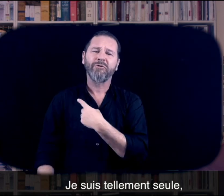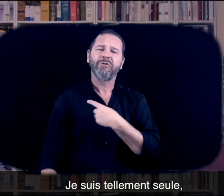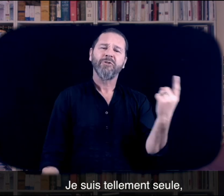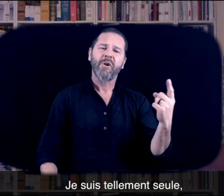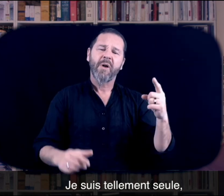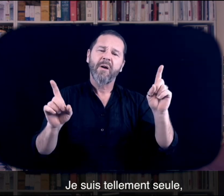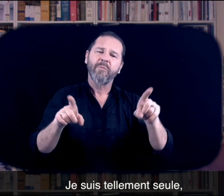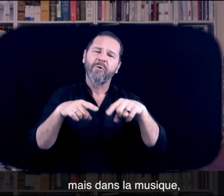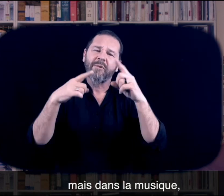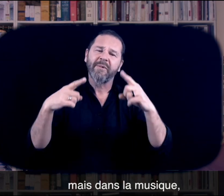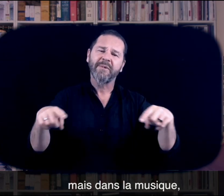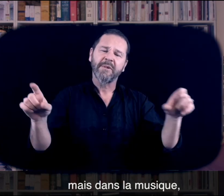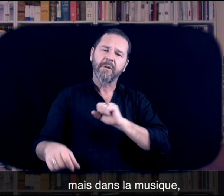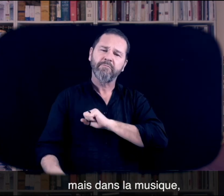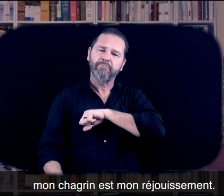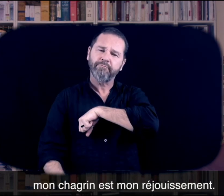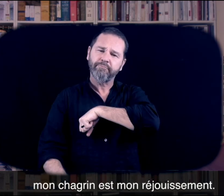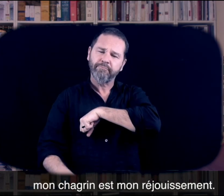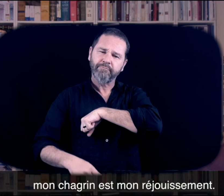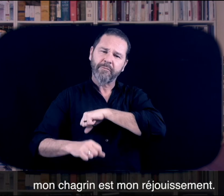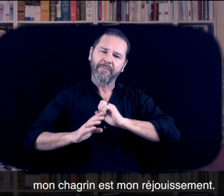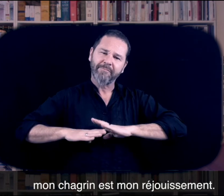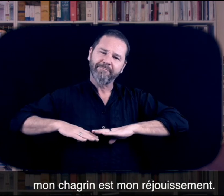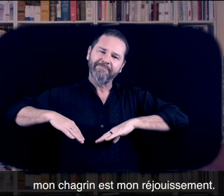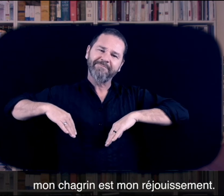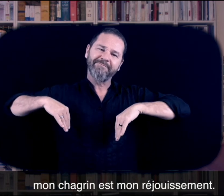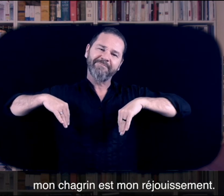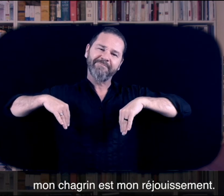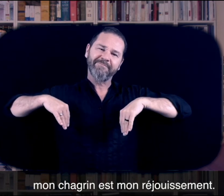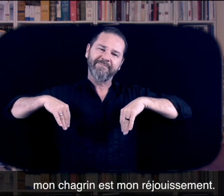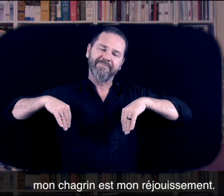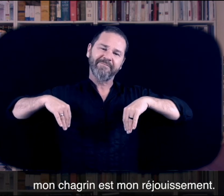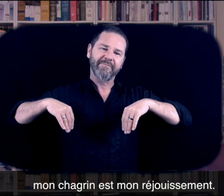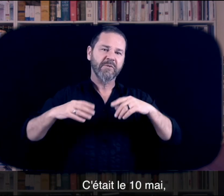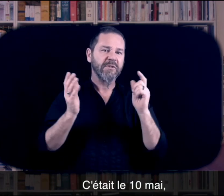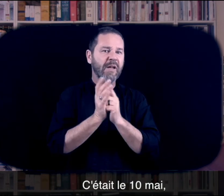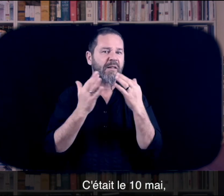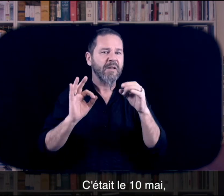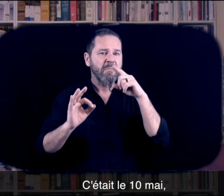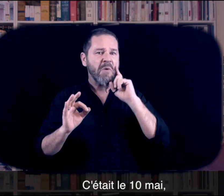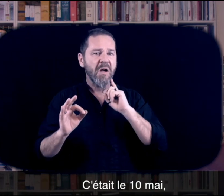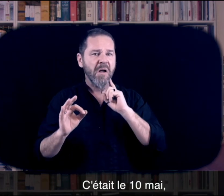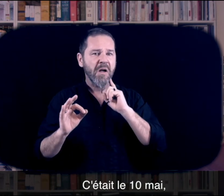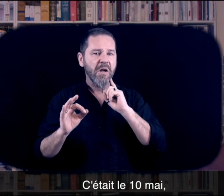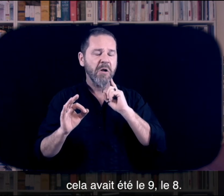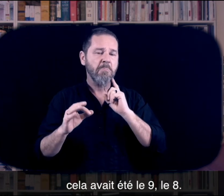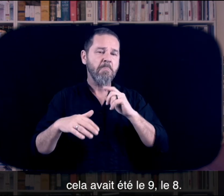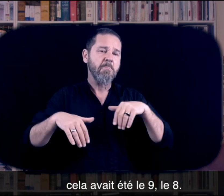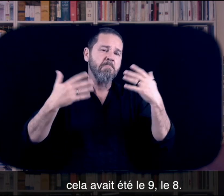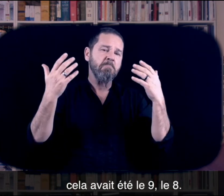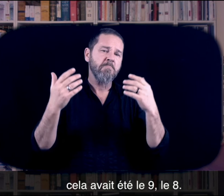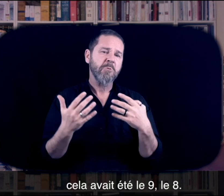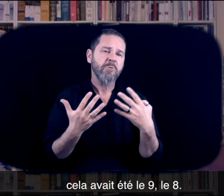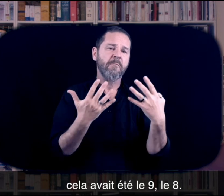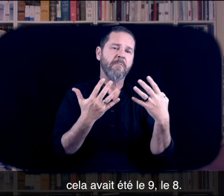suis tellement seule, mais dans la musique, mon chagrin et mon réjouissement. C'était le 10 mai, comme cela